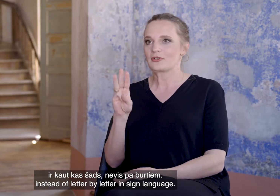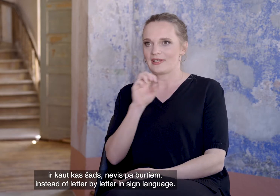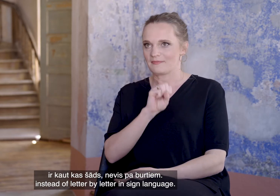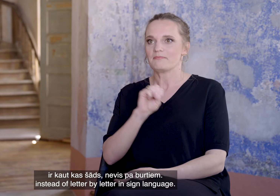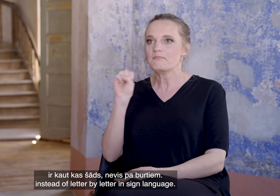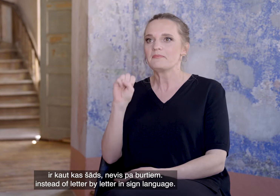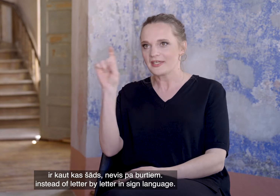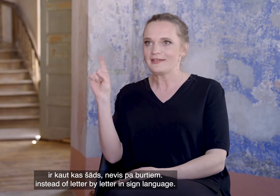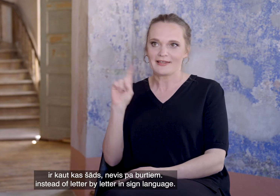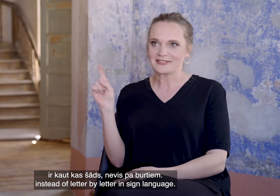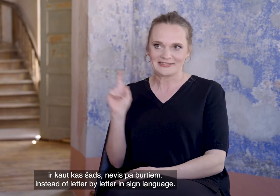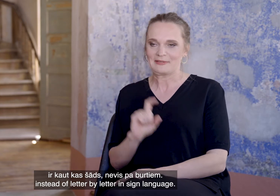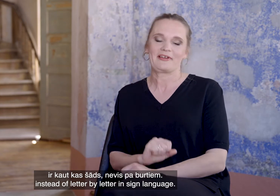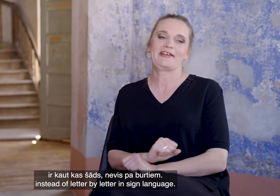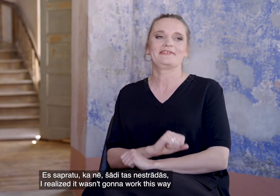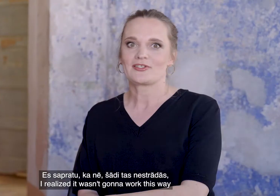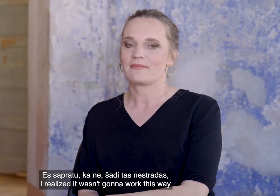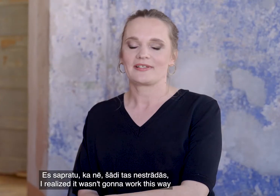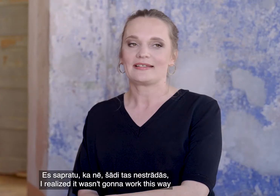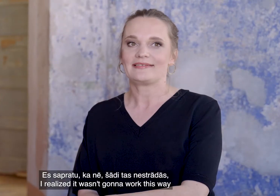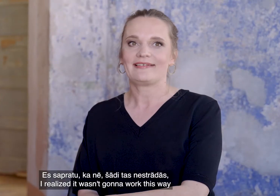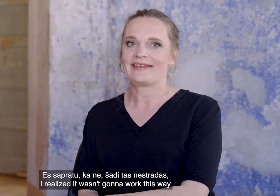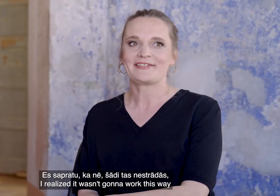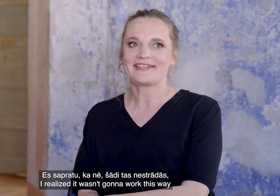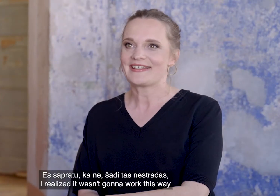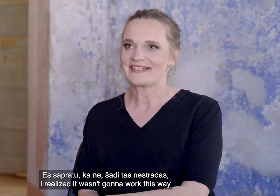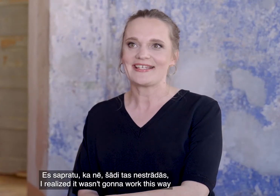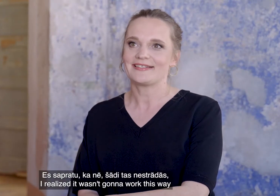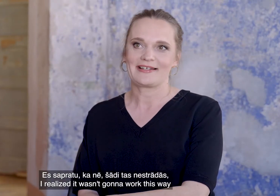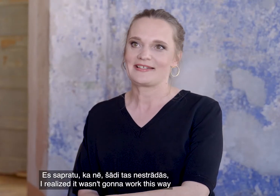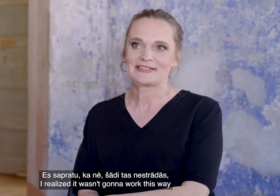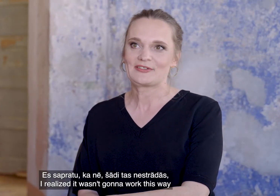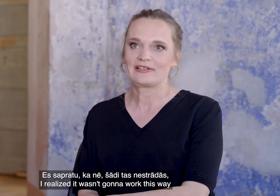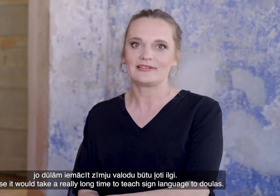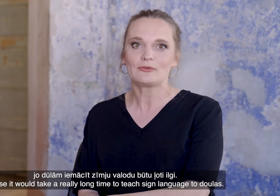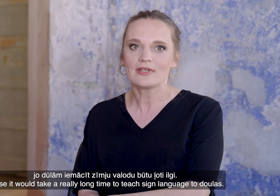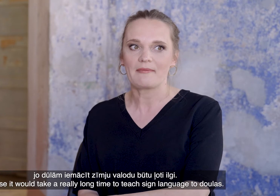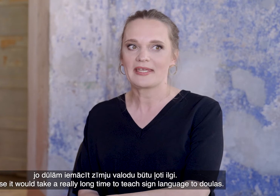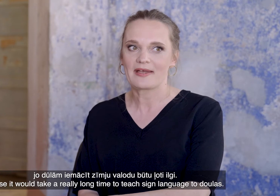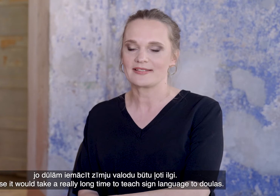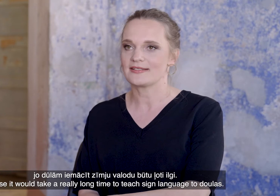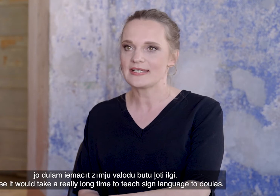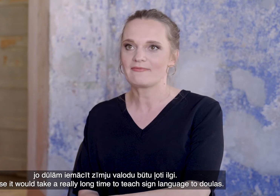burtiem īlestībā, jā. Un sapratu, ka šitais nestrādās, jo dūlām iemācīt zīmju